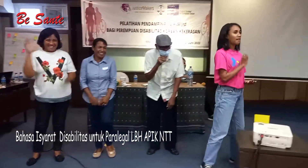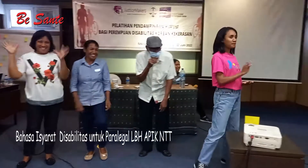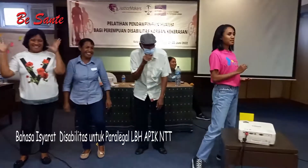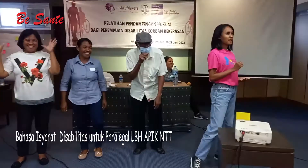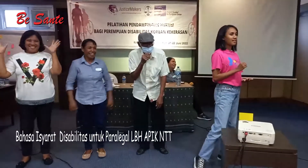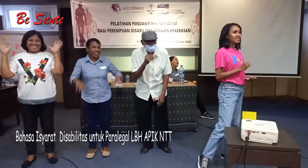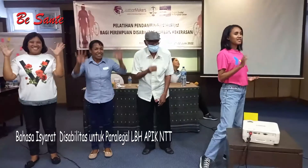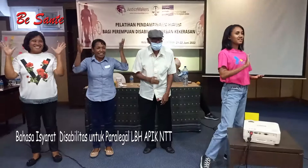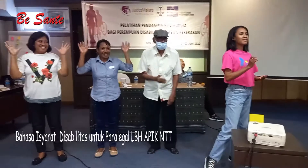Ya, tambah.